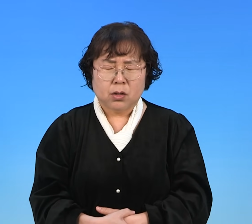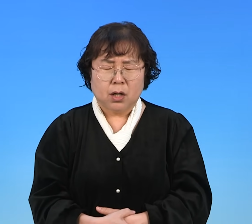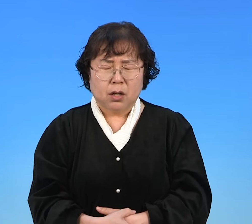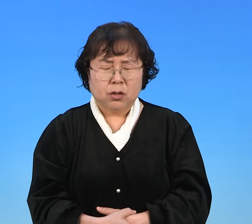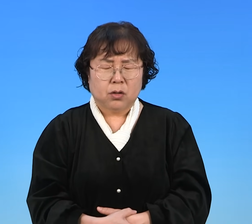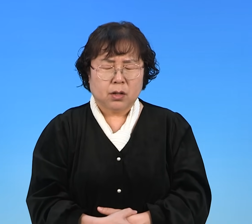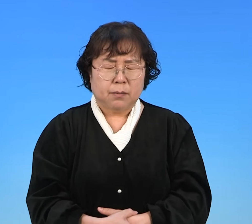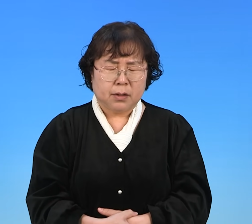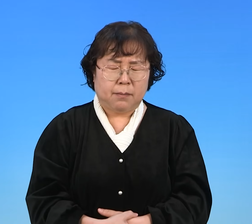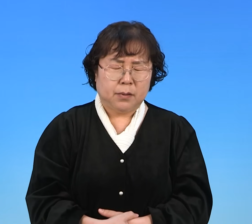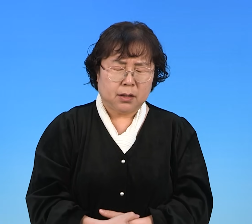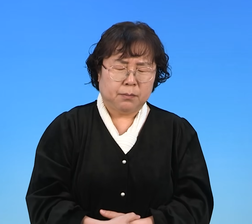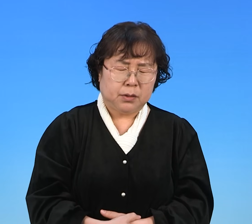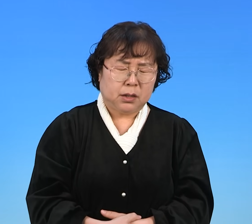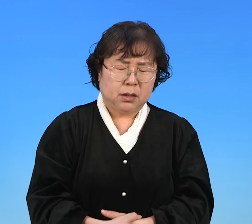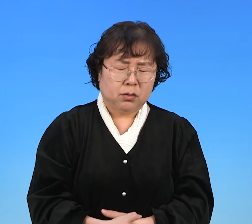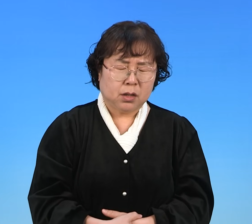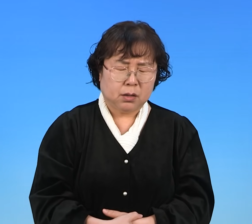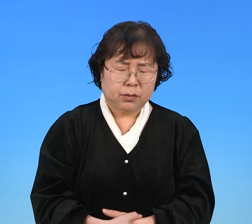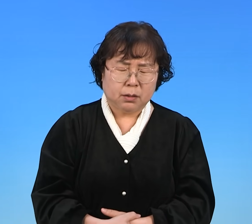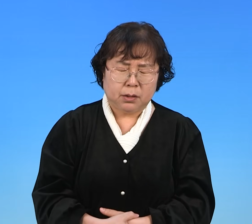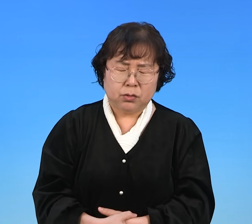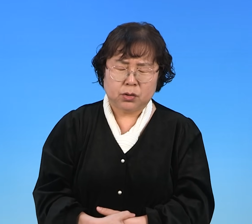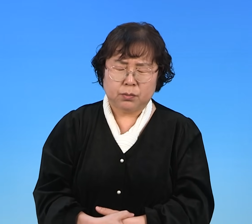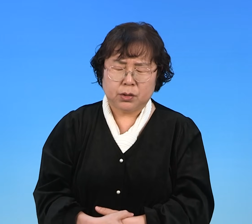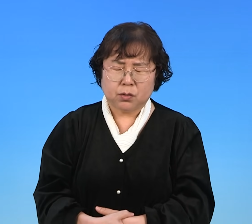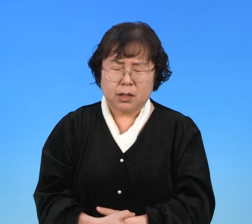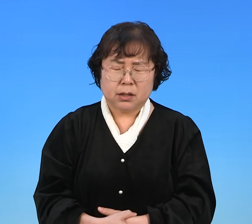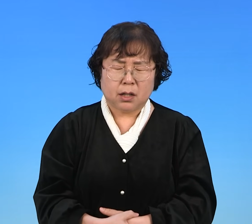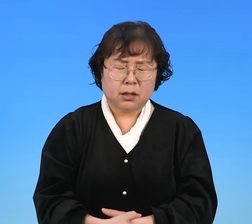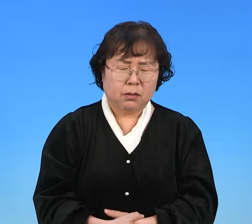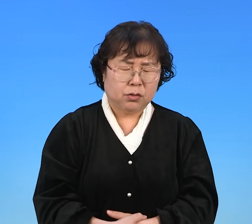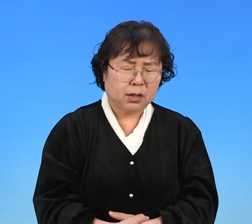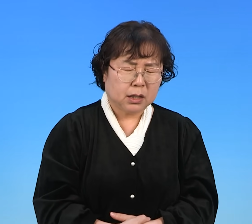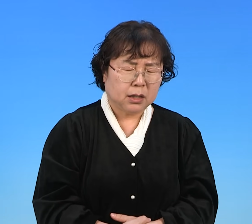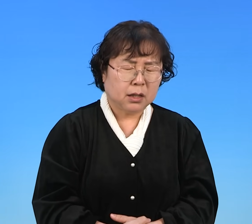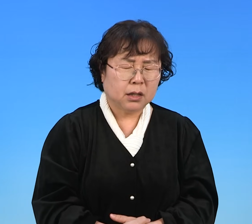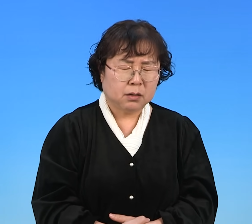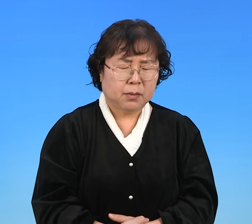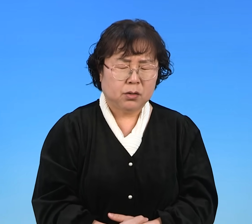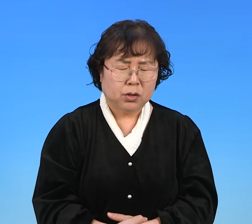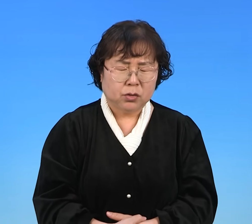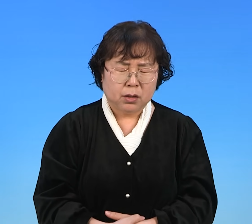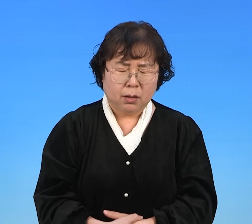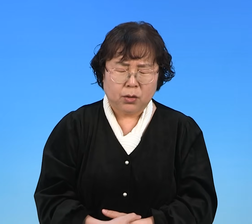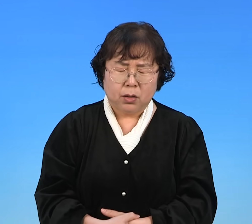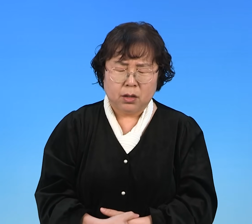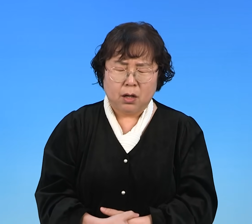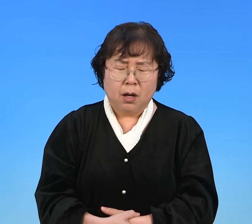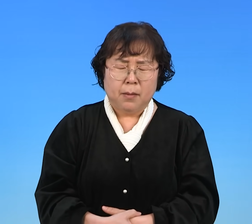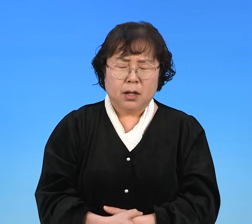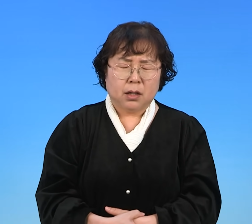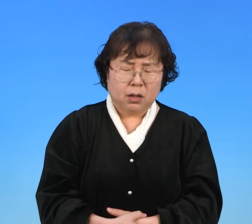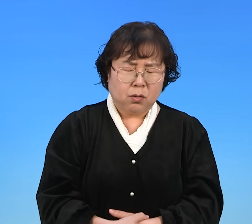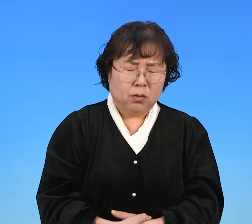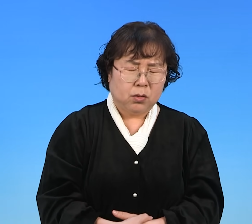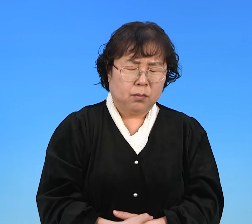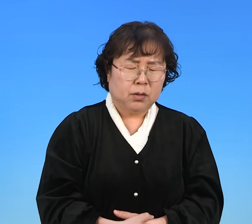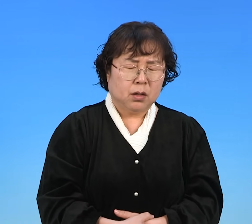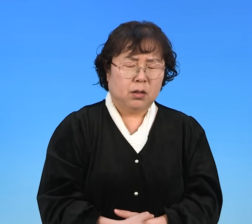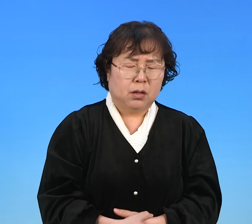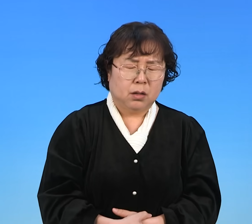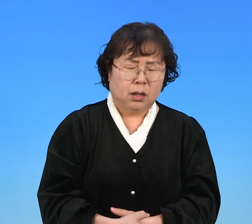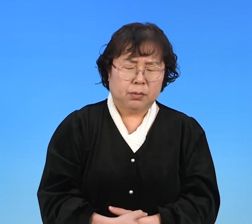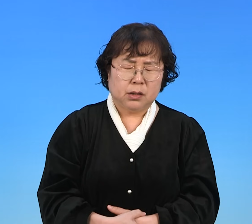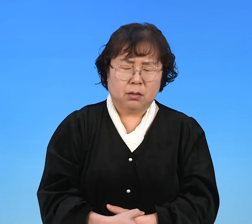될 수 있도록 주여 인도하여 주시옵소서. 아버지, 그렇게 하나님의 인자하심이 간절히 기대하며 나아갈 수 있도록 인도하여